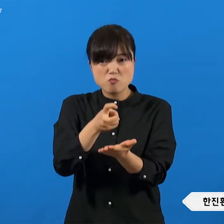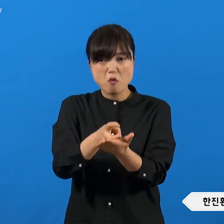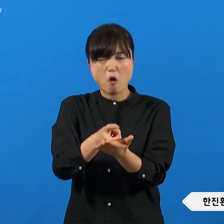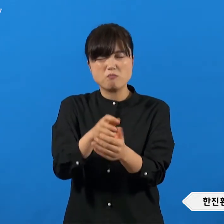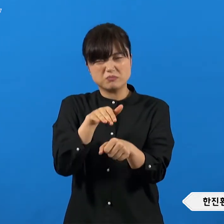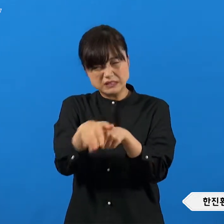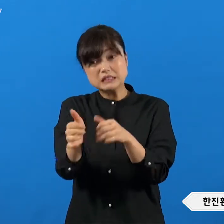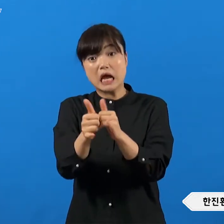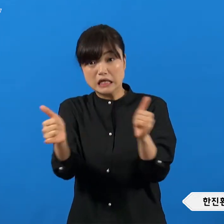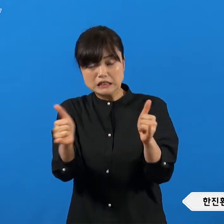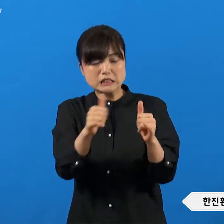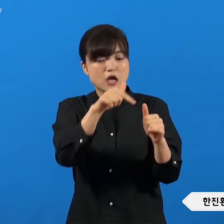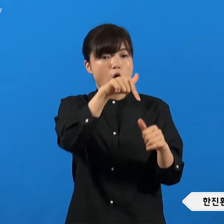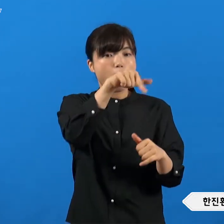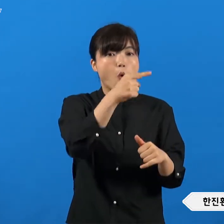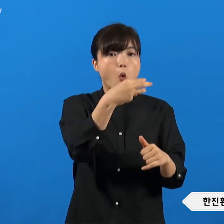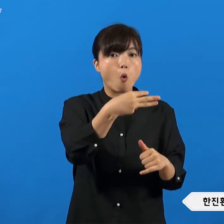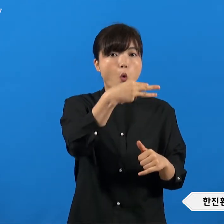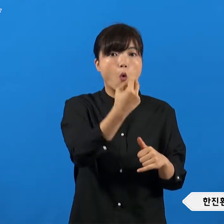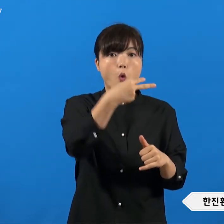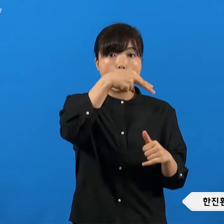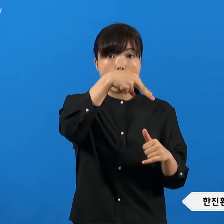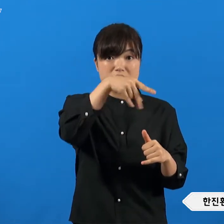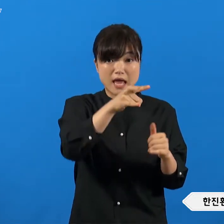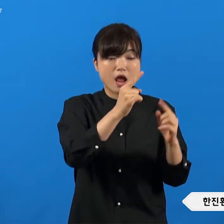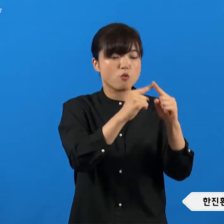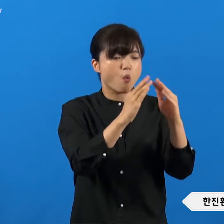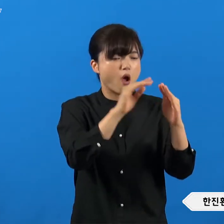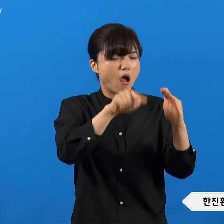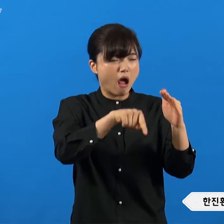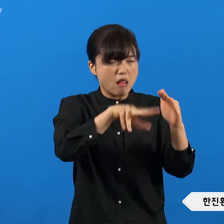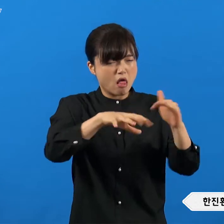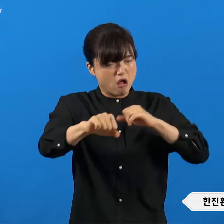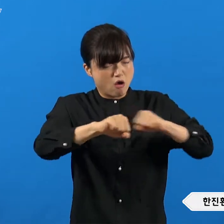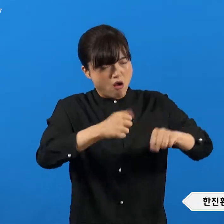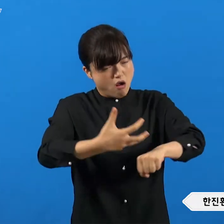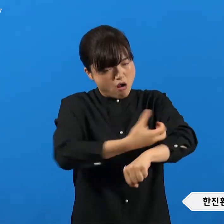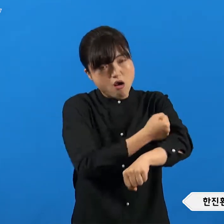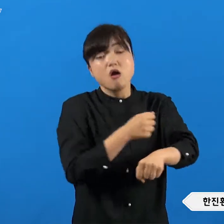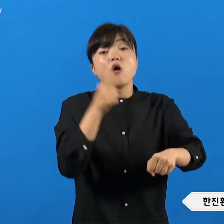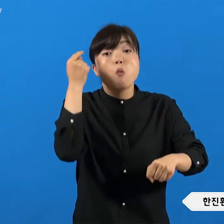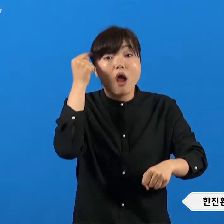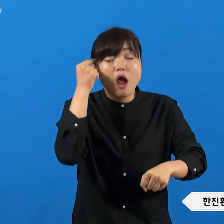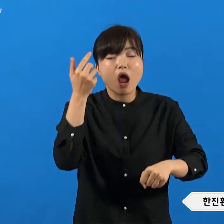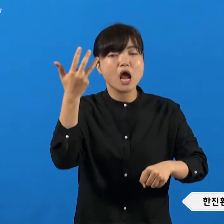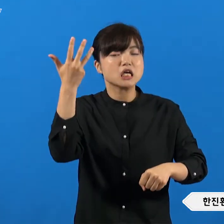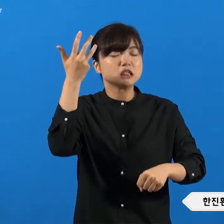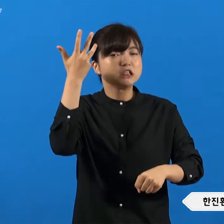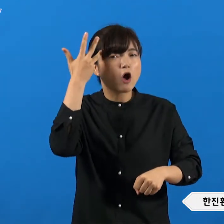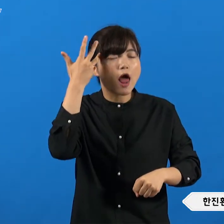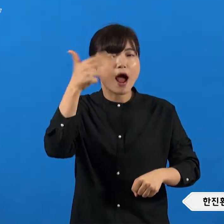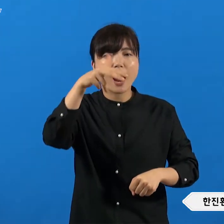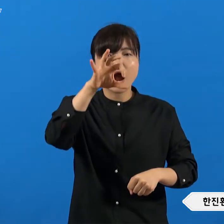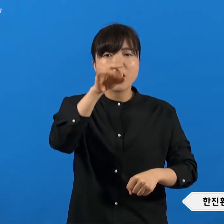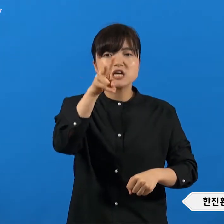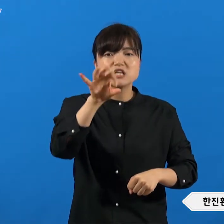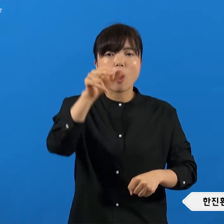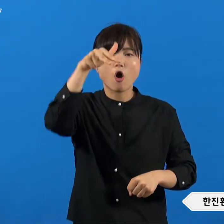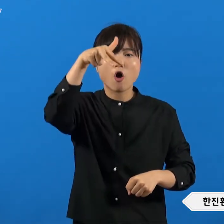율법주의자들이 골로새 교회에 활개를 치게 된 데는 영지주의라는 철학의 영향이